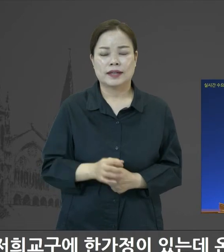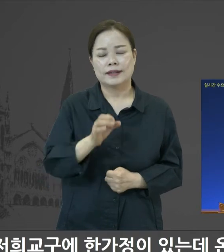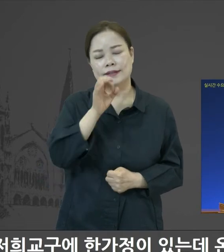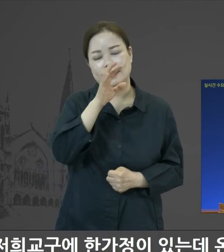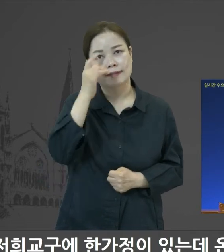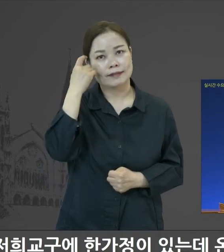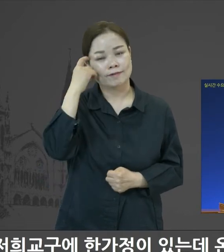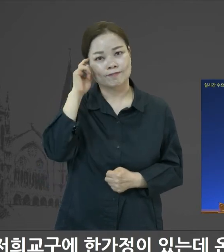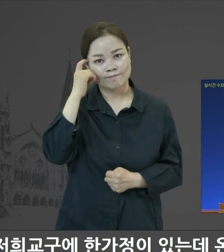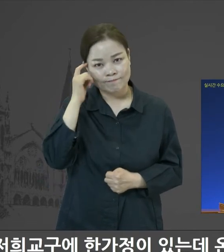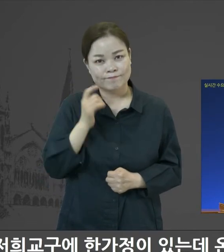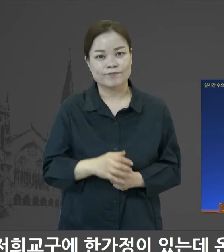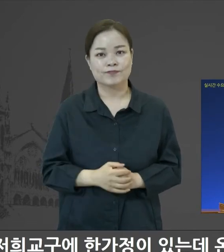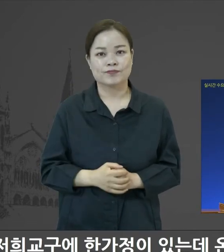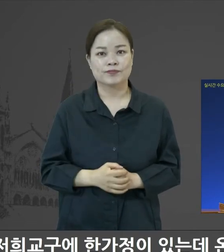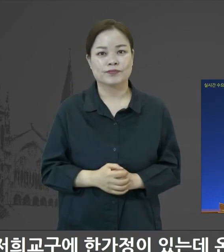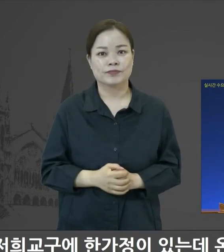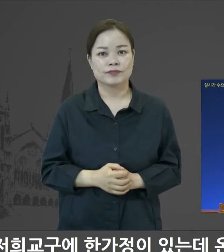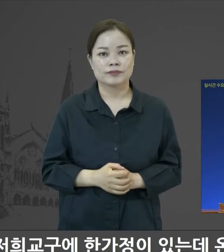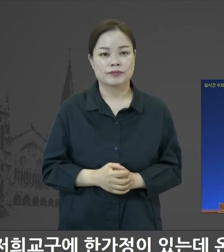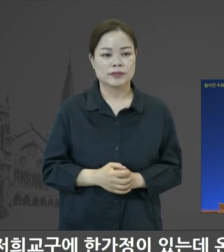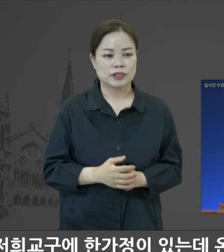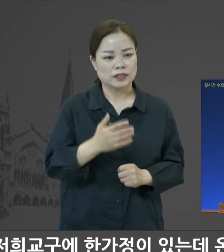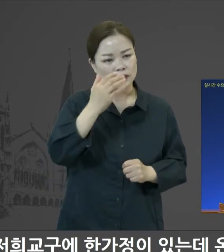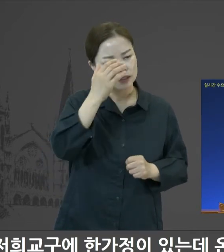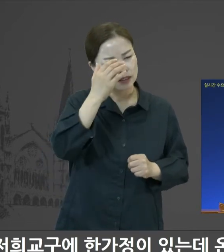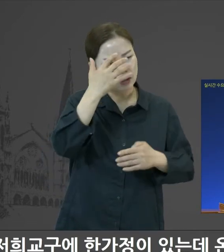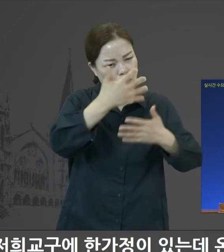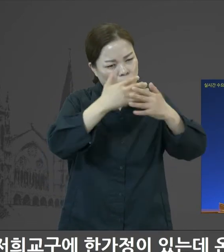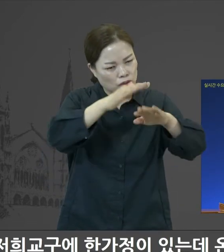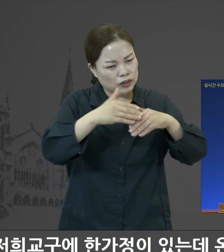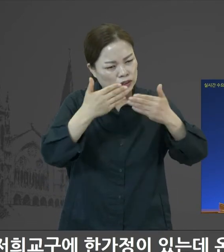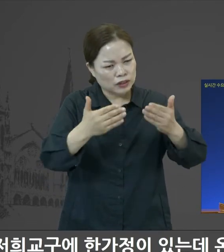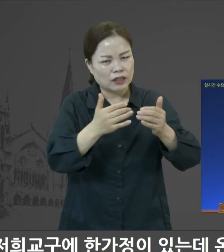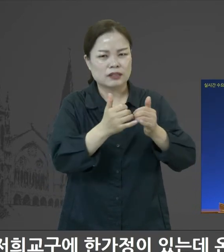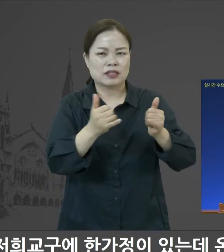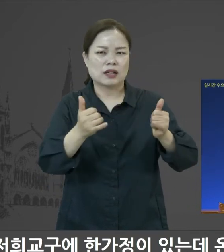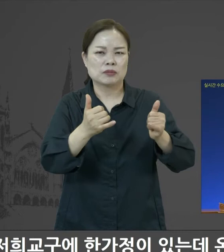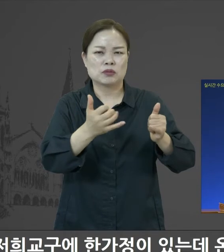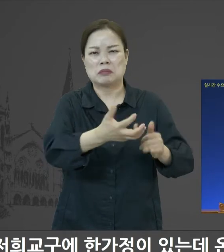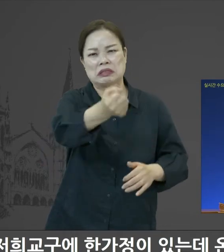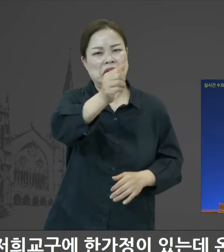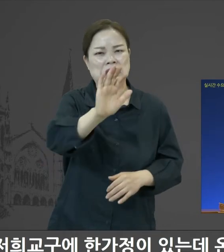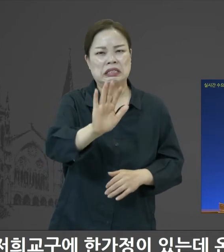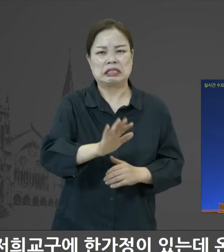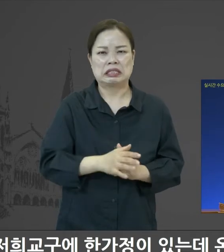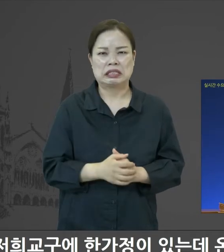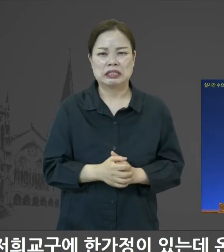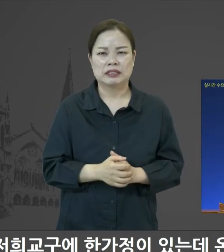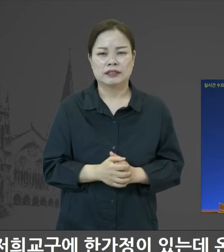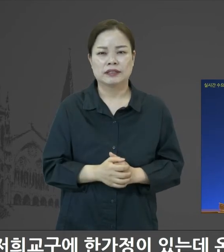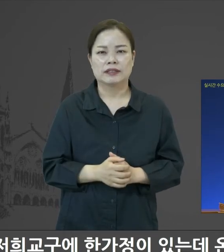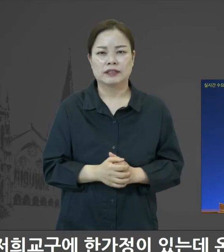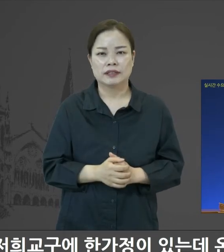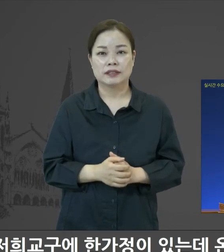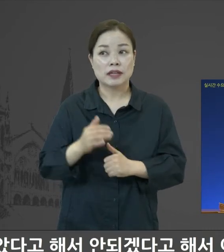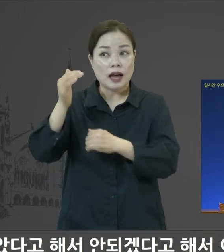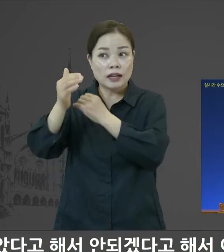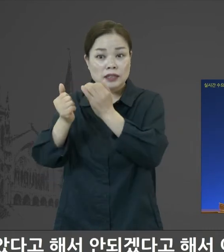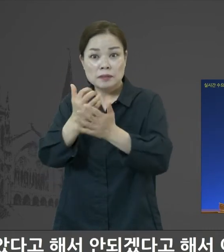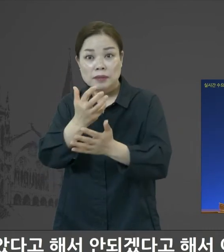되겠다고, 이렇게 드리는 예배는 사람도 안 받겠다, 그러니까